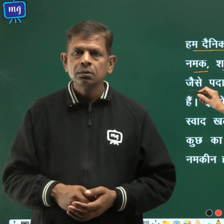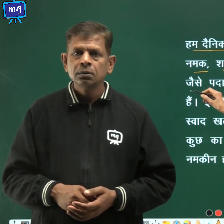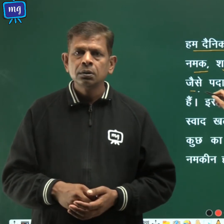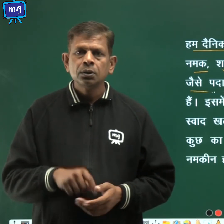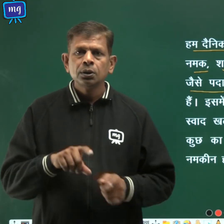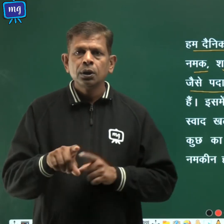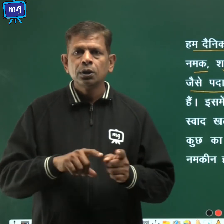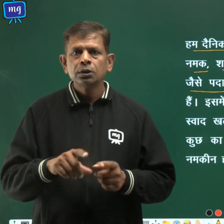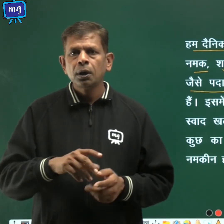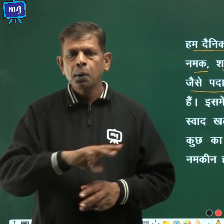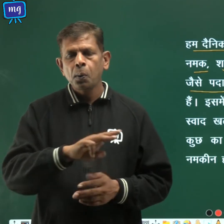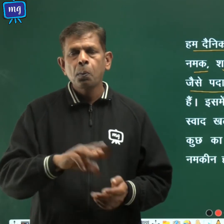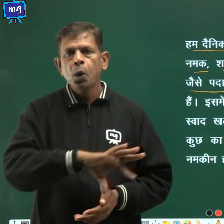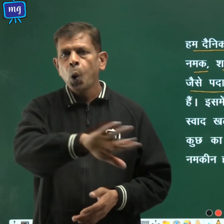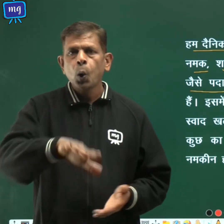जैसे पदार्थों का